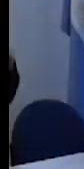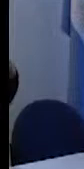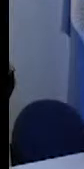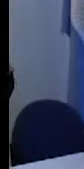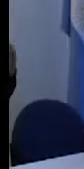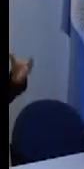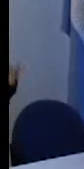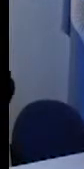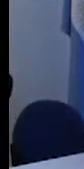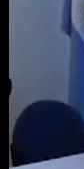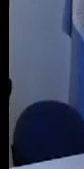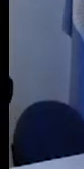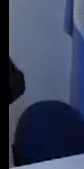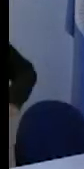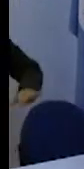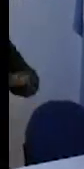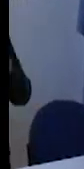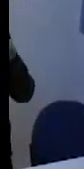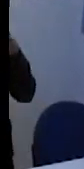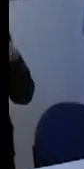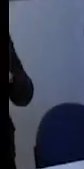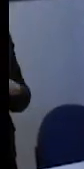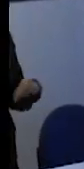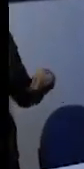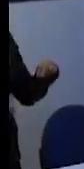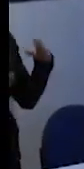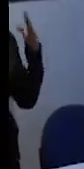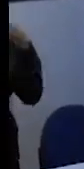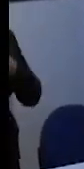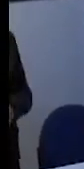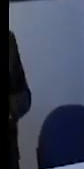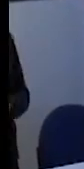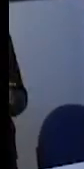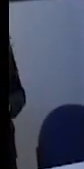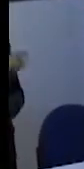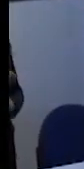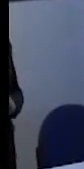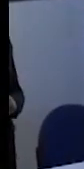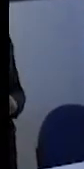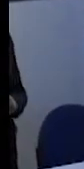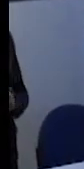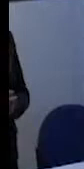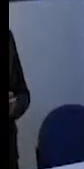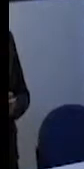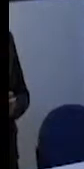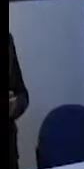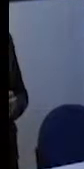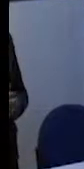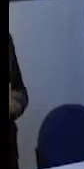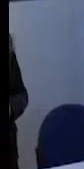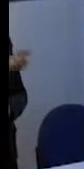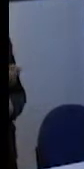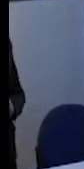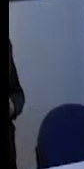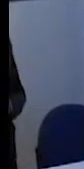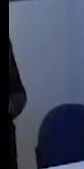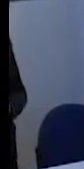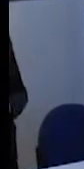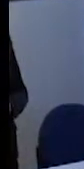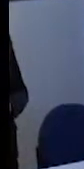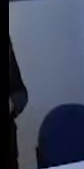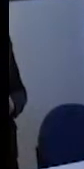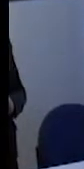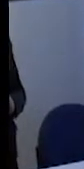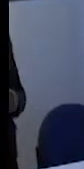integración en el ámbito de la educación, particularmente en las personas de Edna Patricia